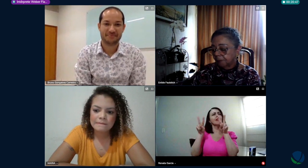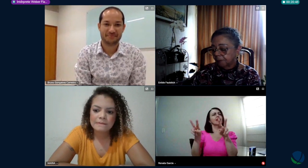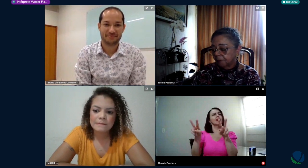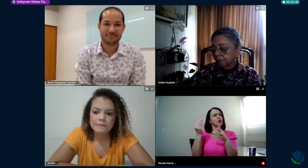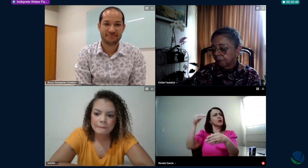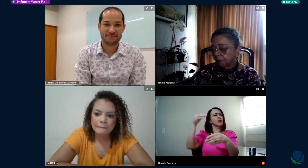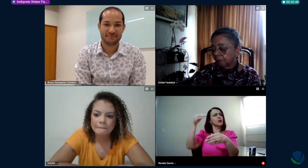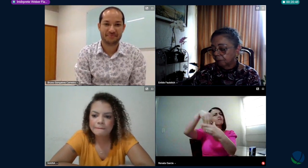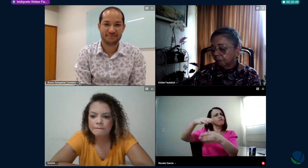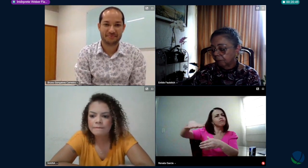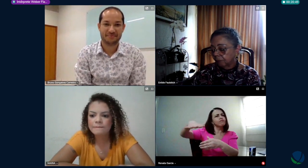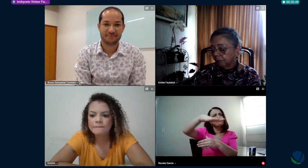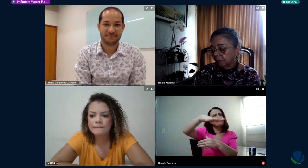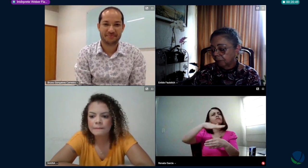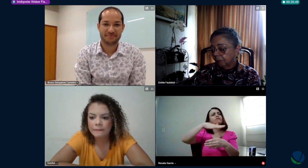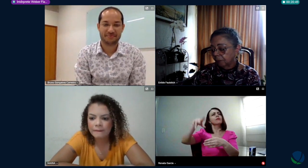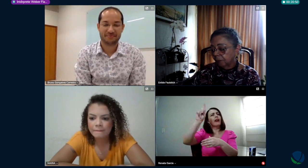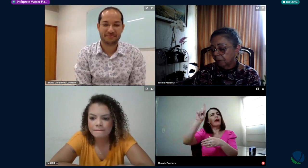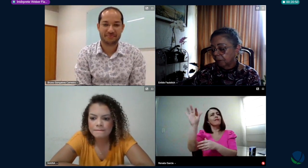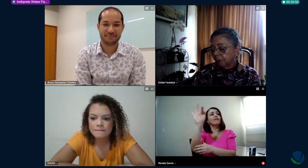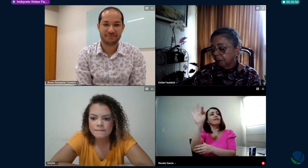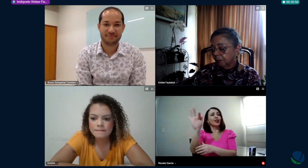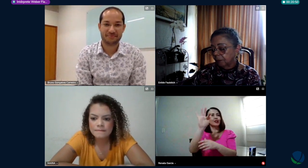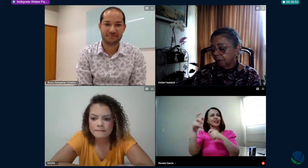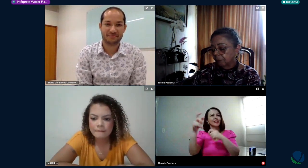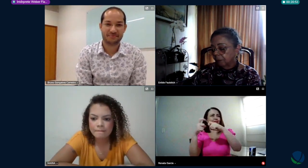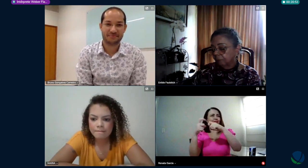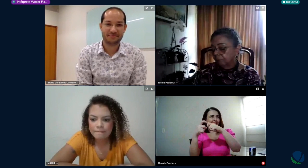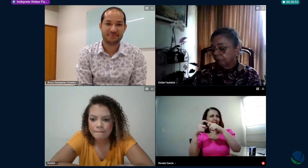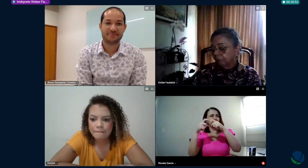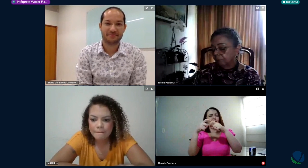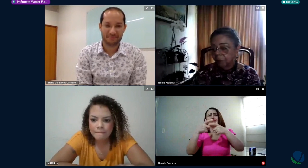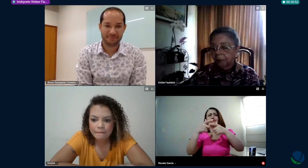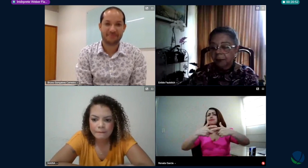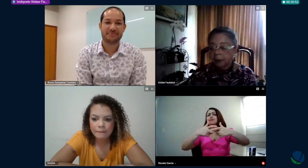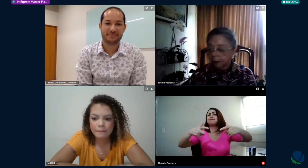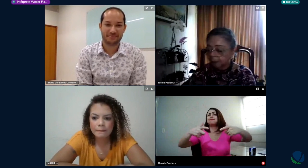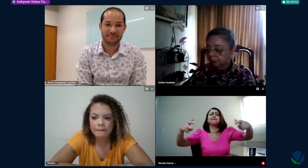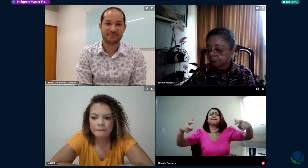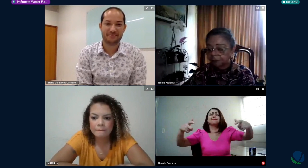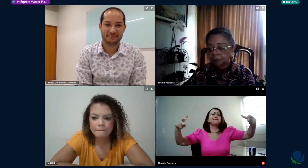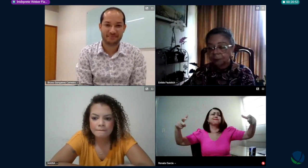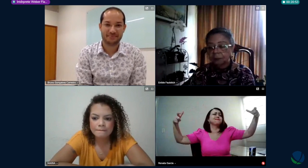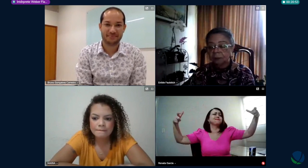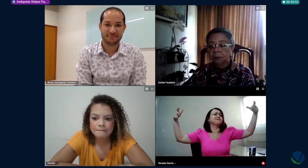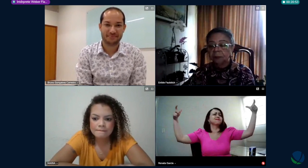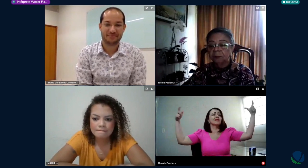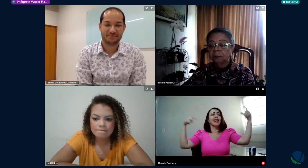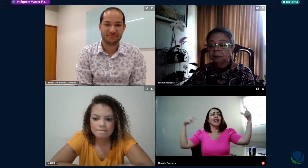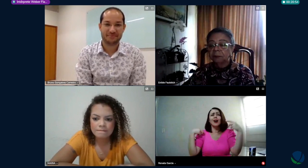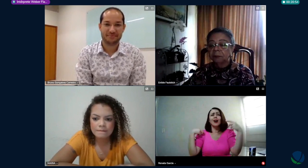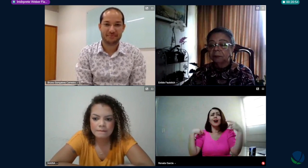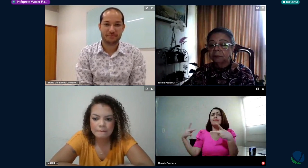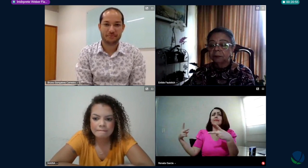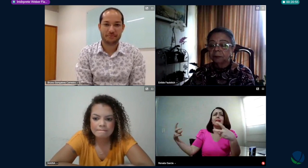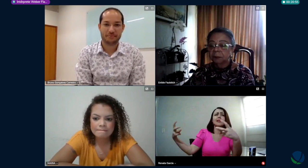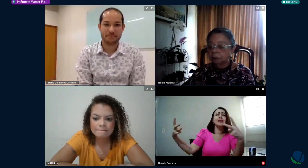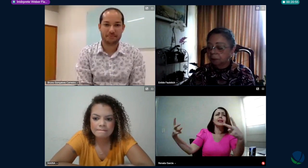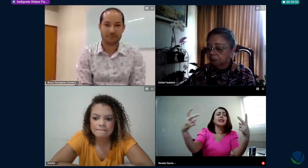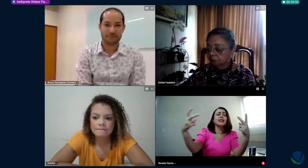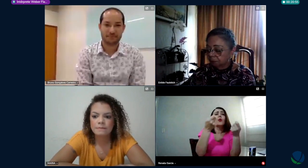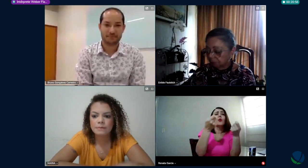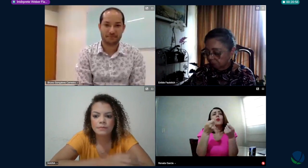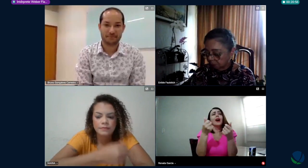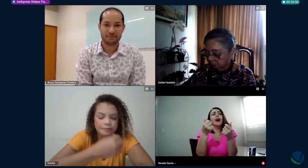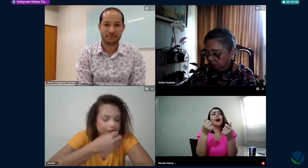aproximadamente 2 anos e meio na área de ciências da saúde, na faculdade de medicina da UFG, eu